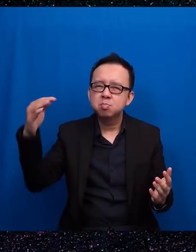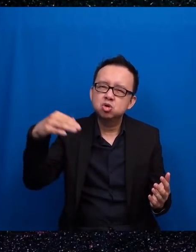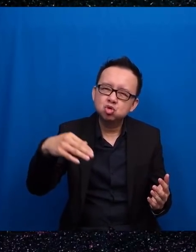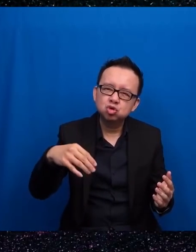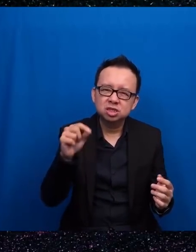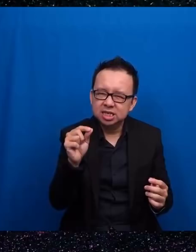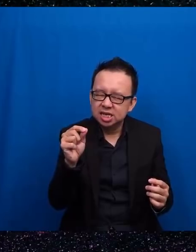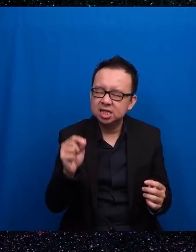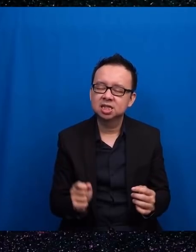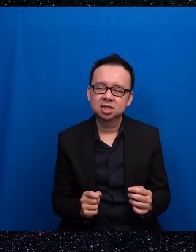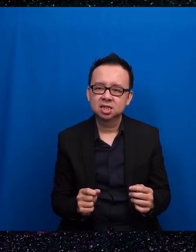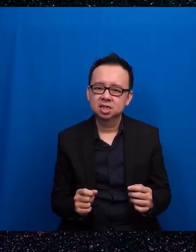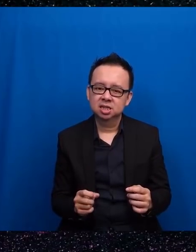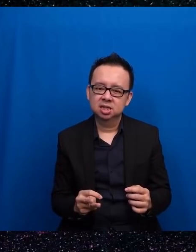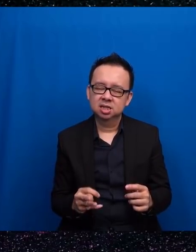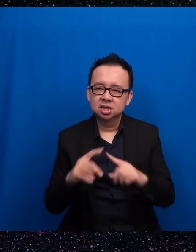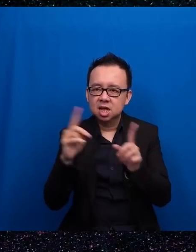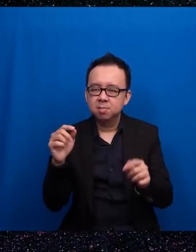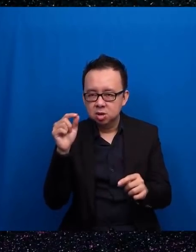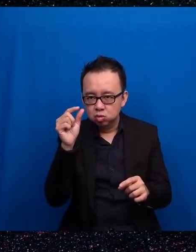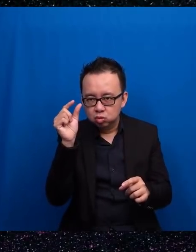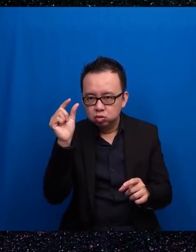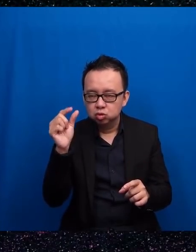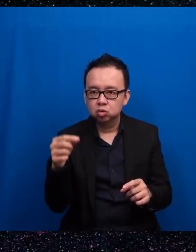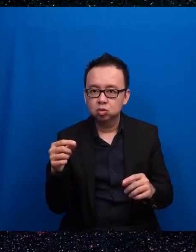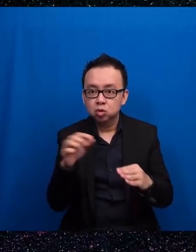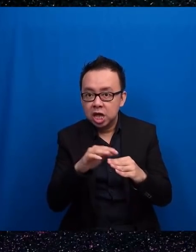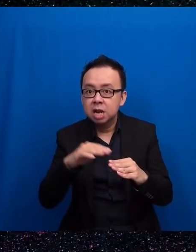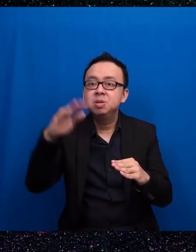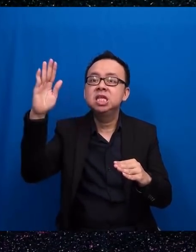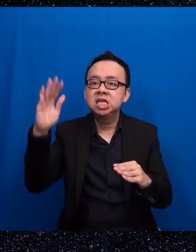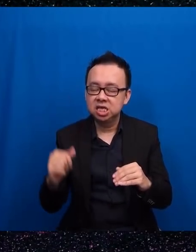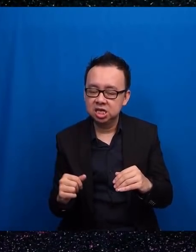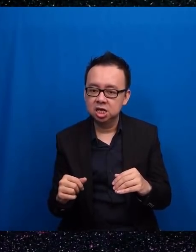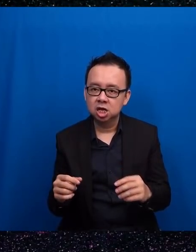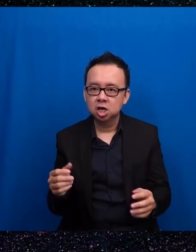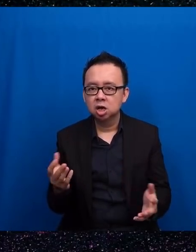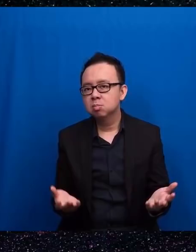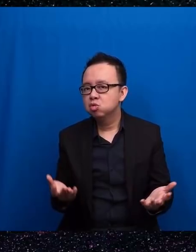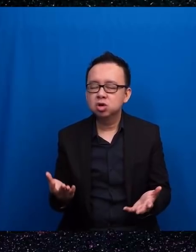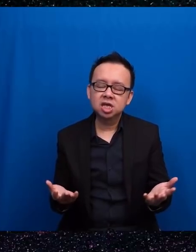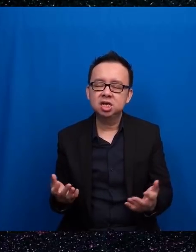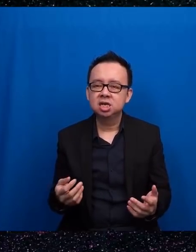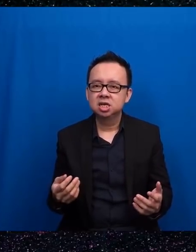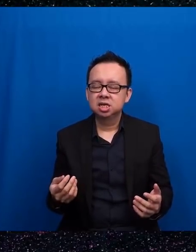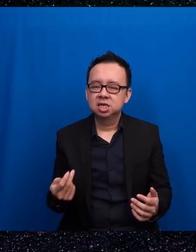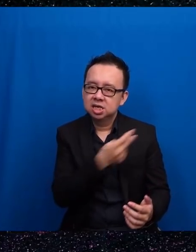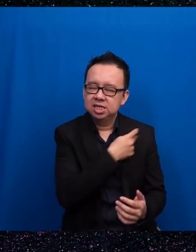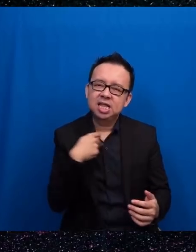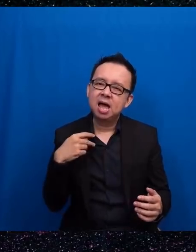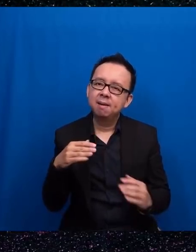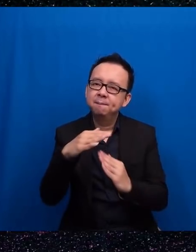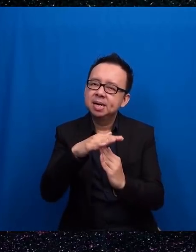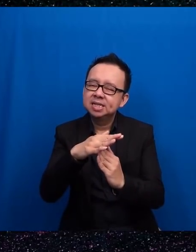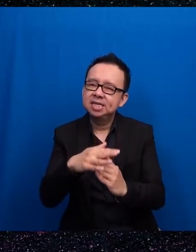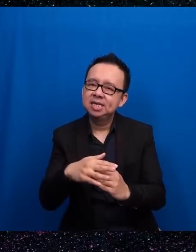Sela bukan? Tapi untuk oktav yang lebih tinggi. Saya ulangi. Mungkin kita berhenti sejenak. Supaya berlari kencang